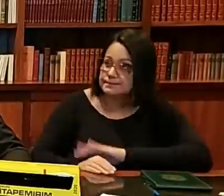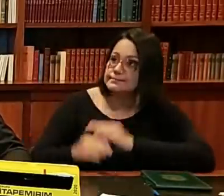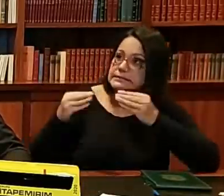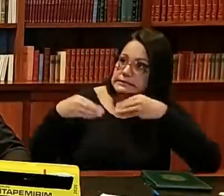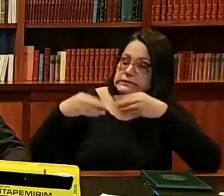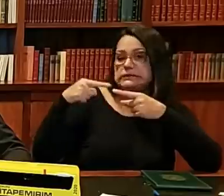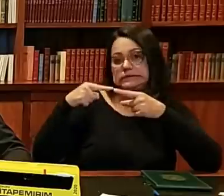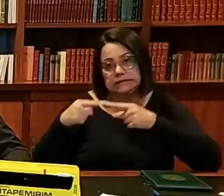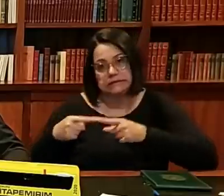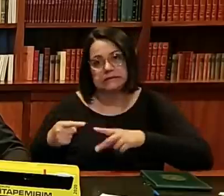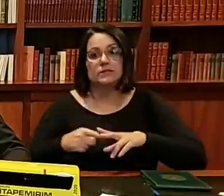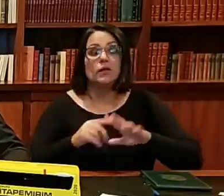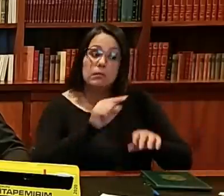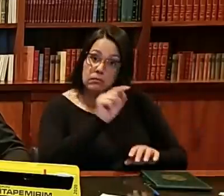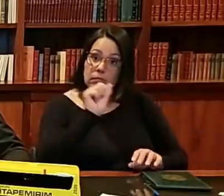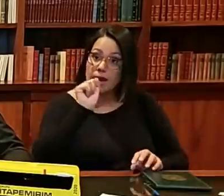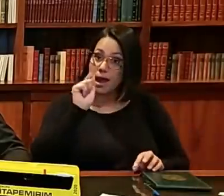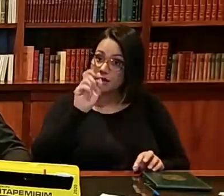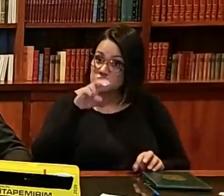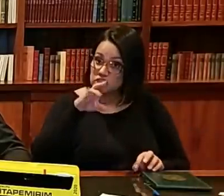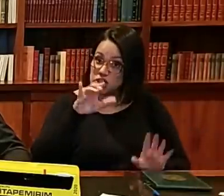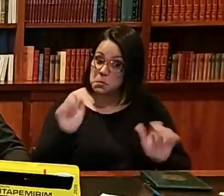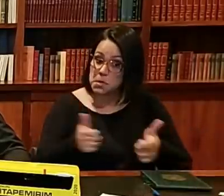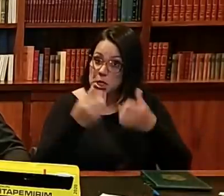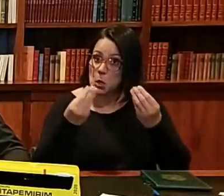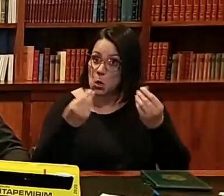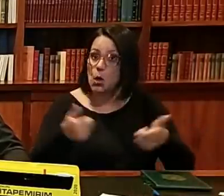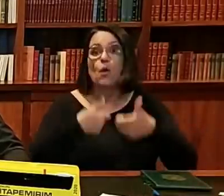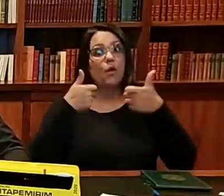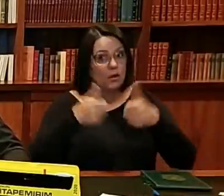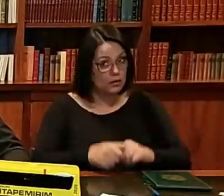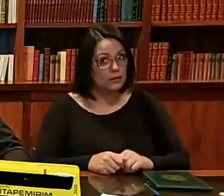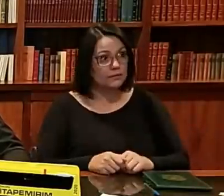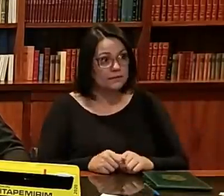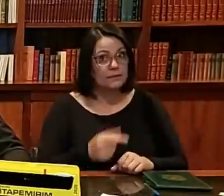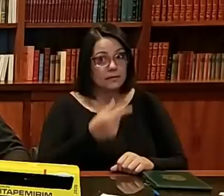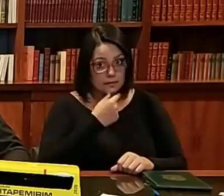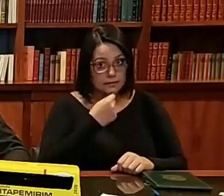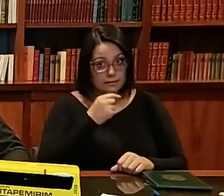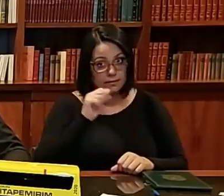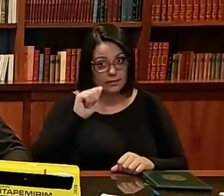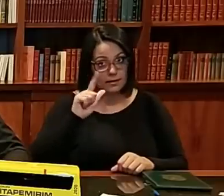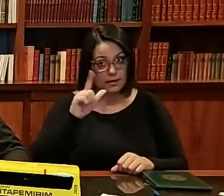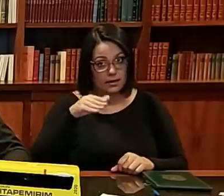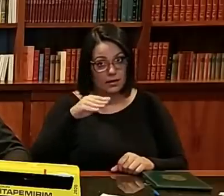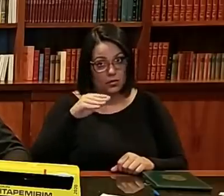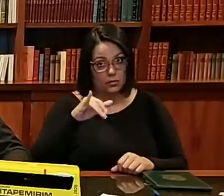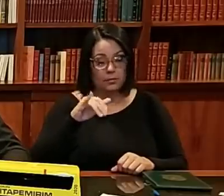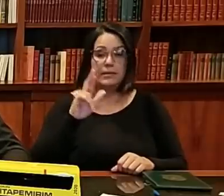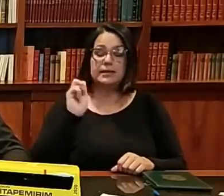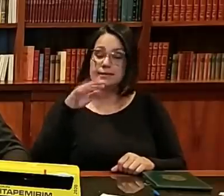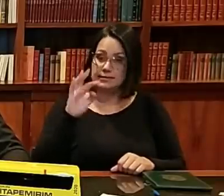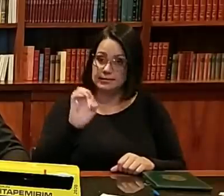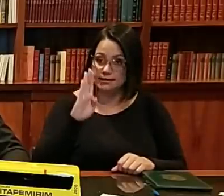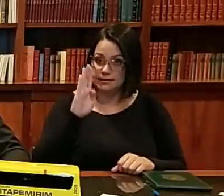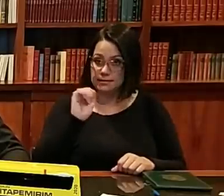últimos governos. Tá certo? Temos o próprio Almirante Barra, né? Foi uma indicação pessoal minha. Ele é um médico excepcional. Vi